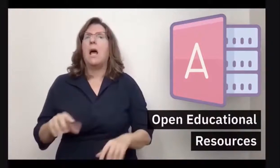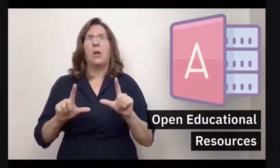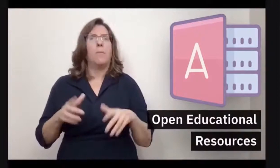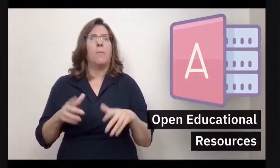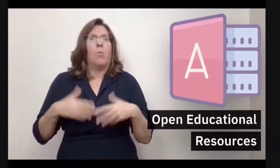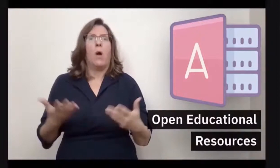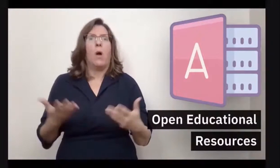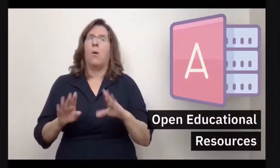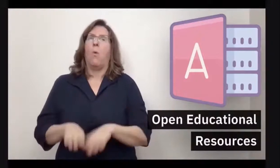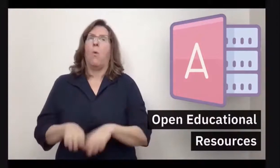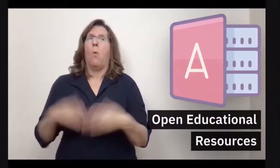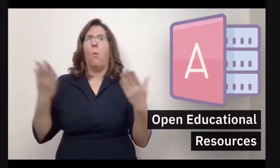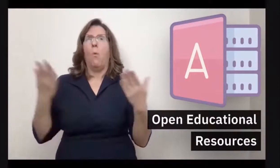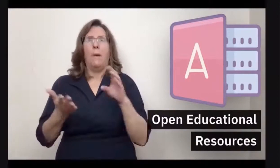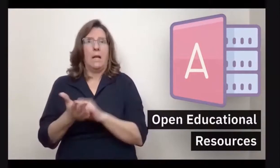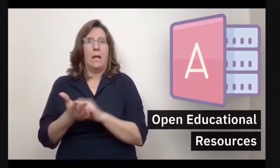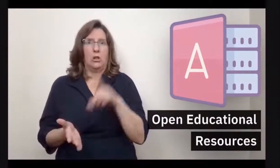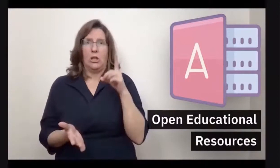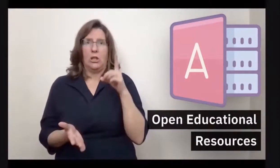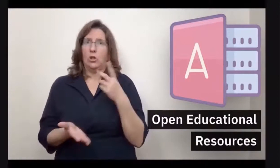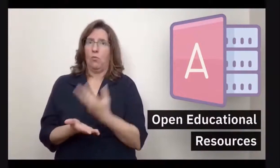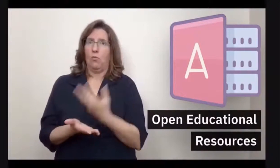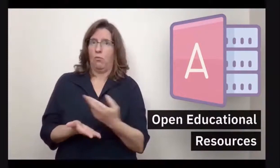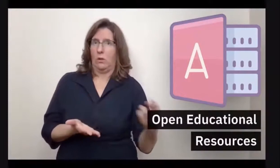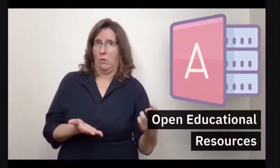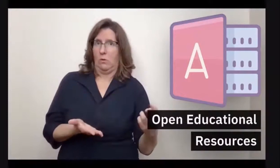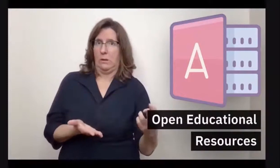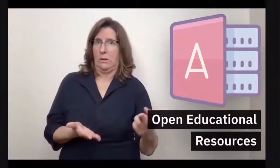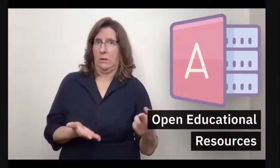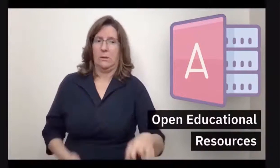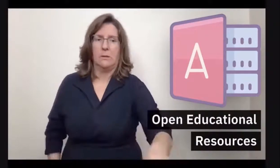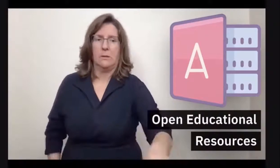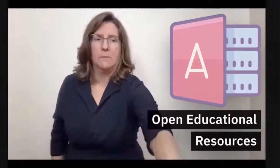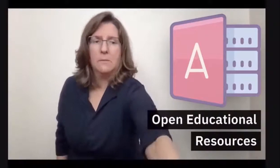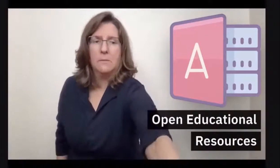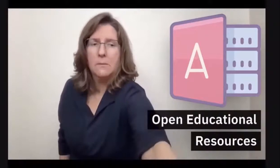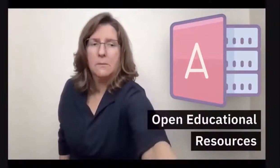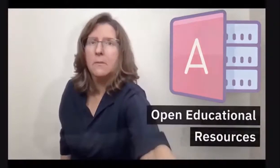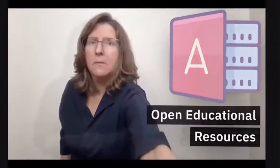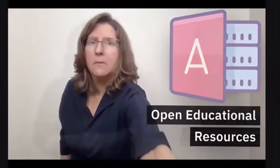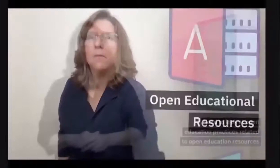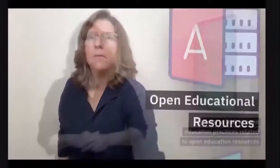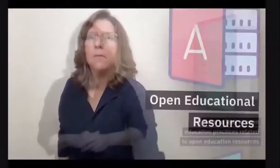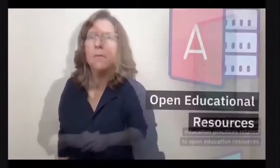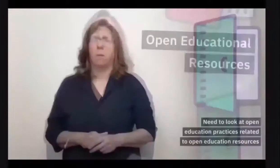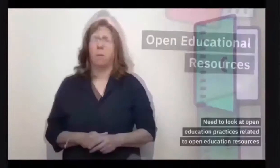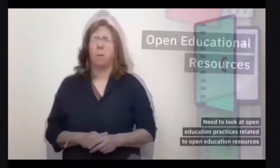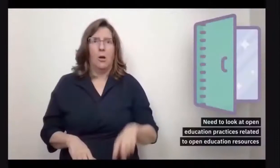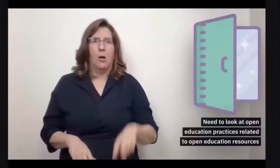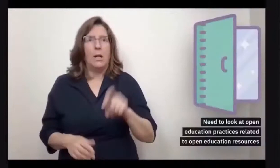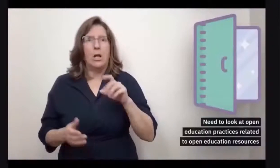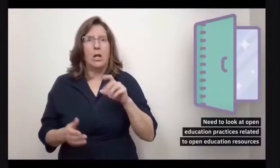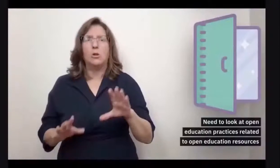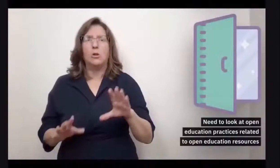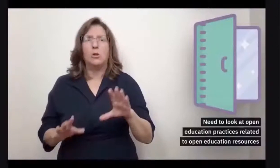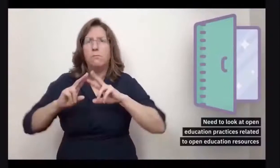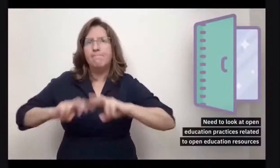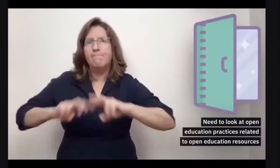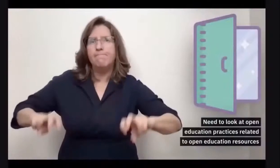Vamos a empezar a ver la relación entre las prácticas de educación abierta y los recursos